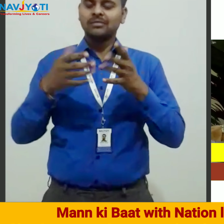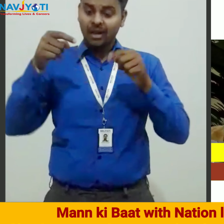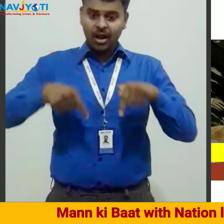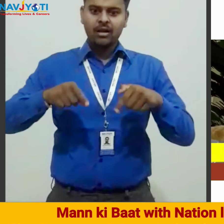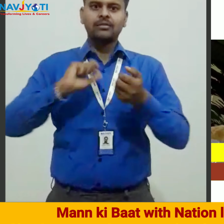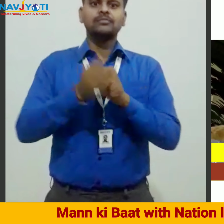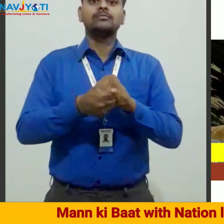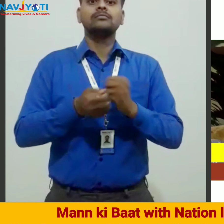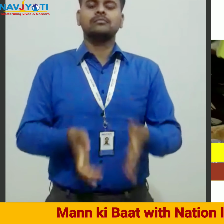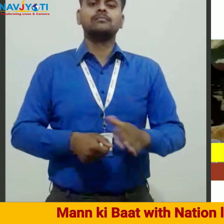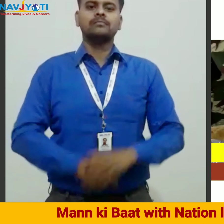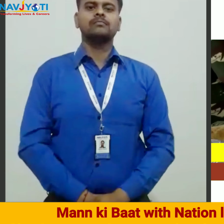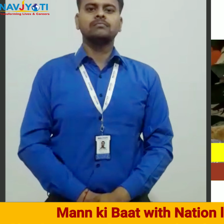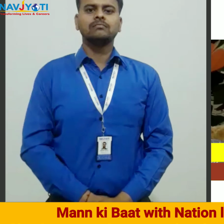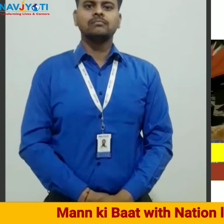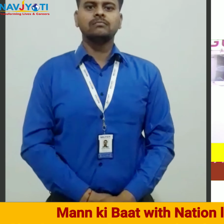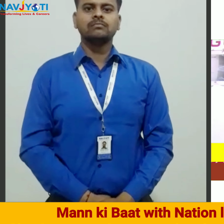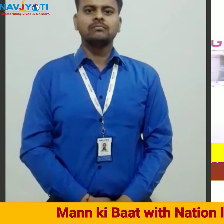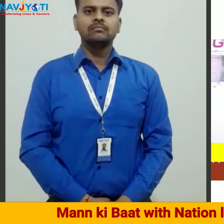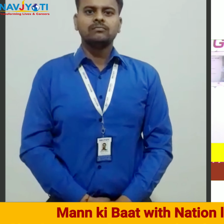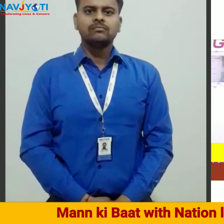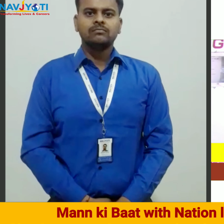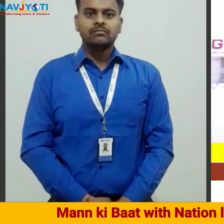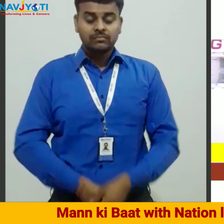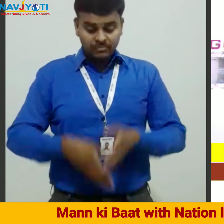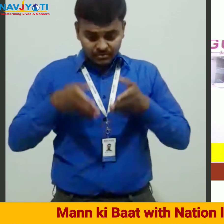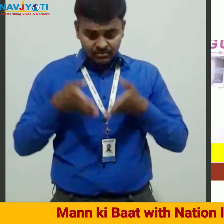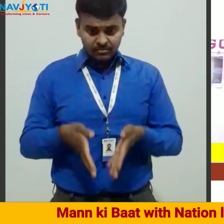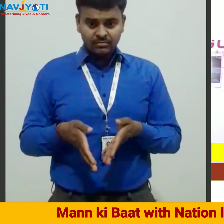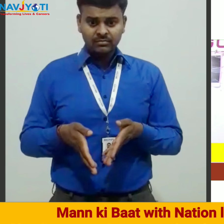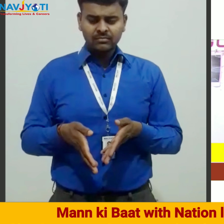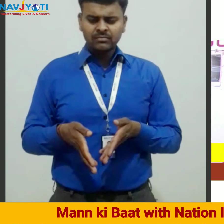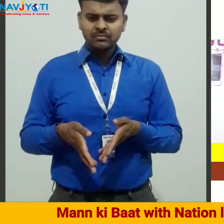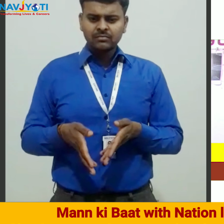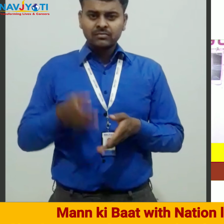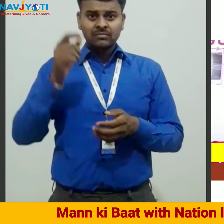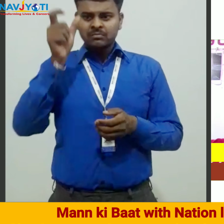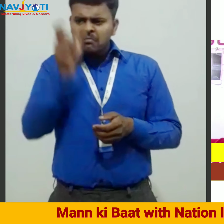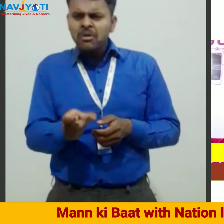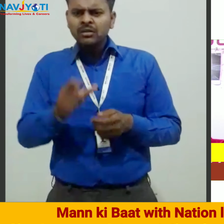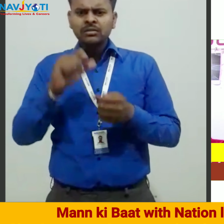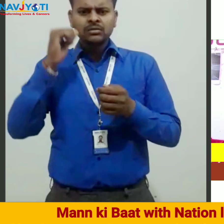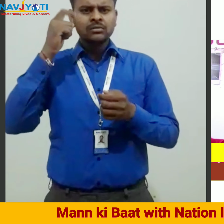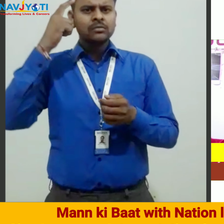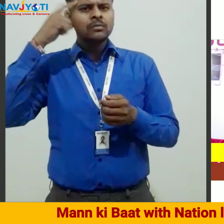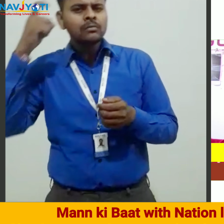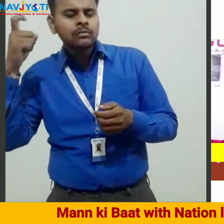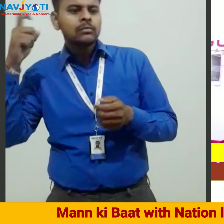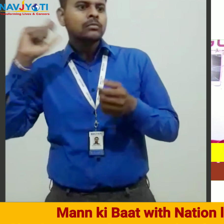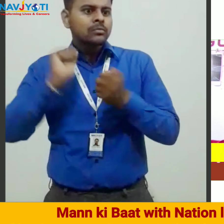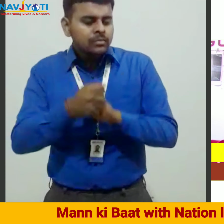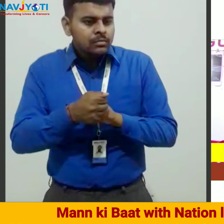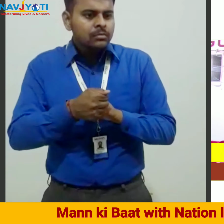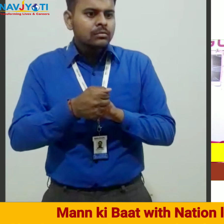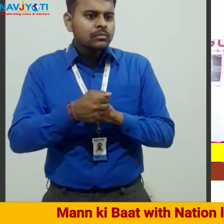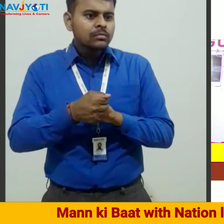अपने हक के हिस्से को बांट करके किसी दूसरे की जरूरत पूरी करता है, वही तो संस्कृति